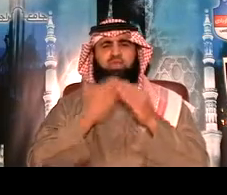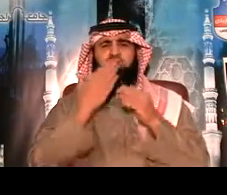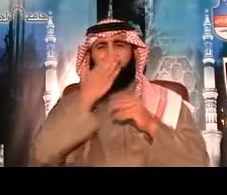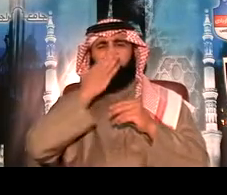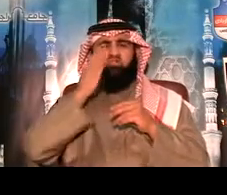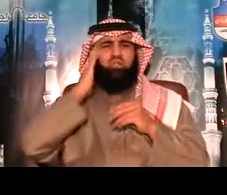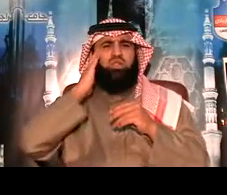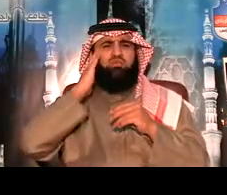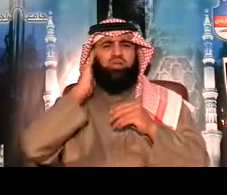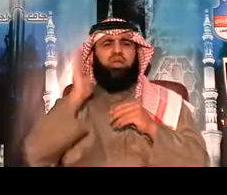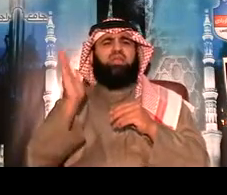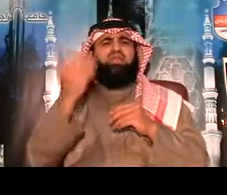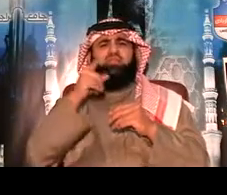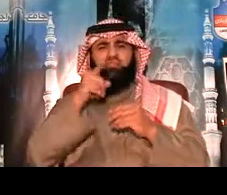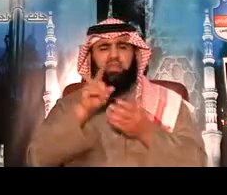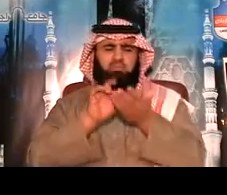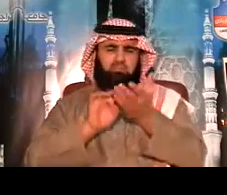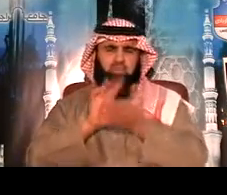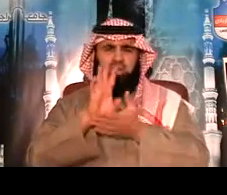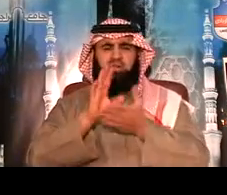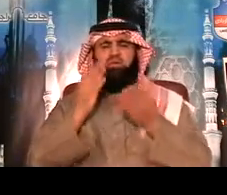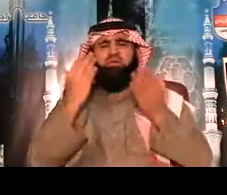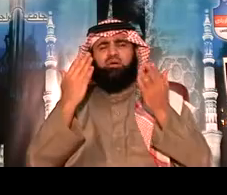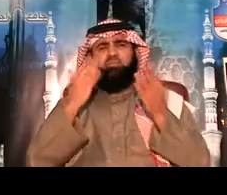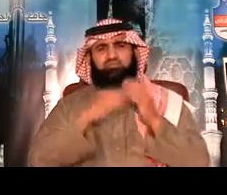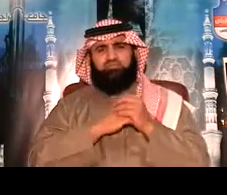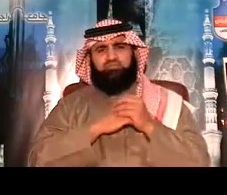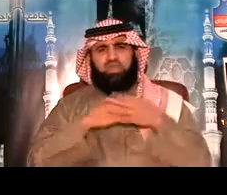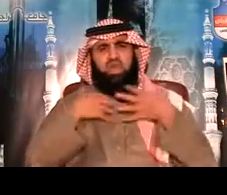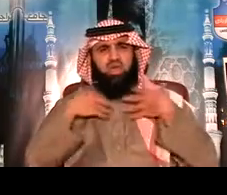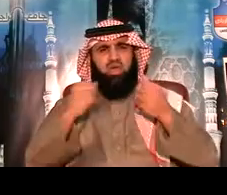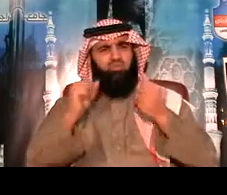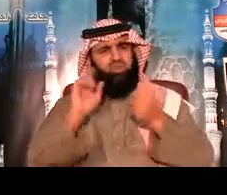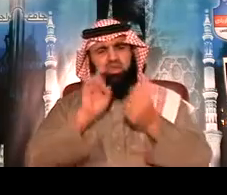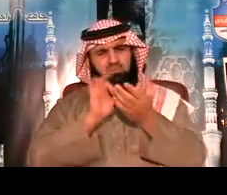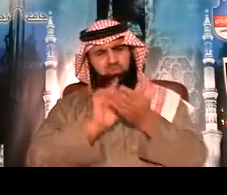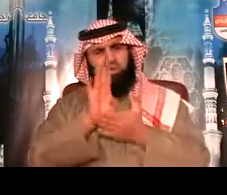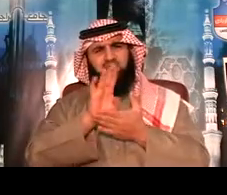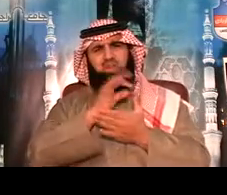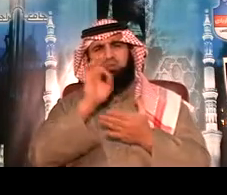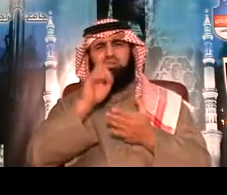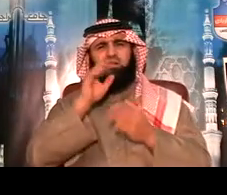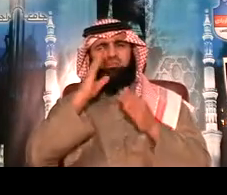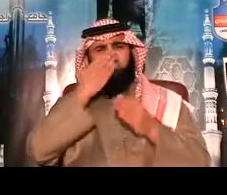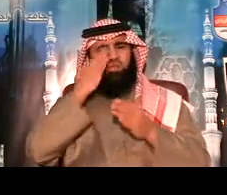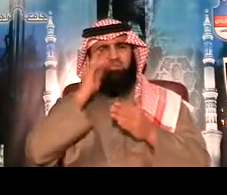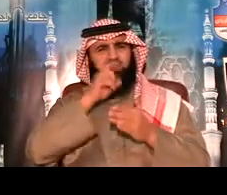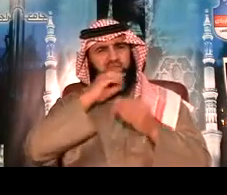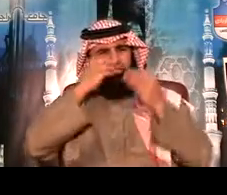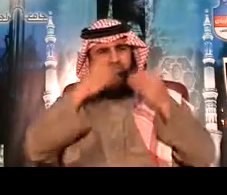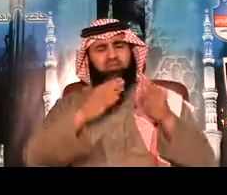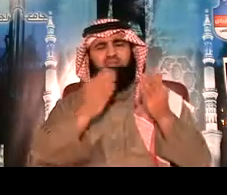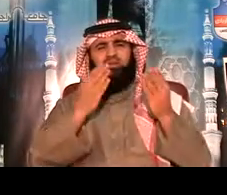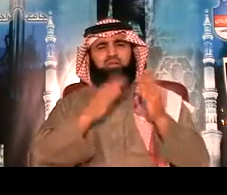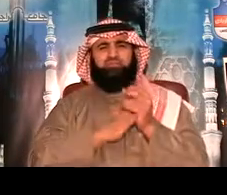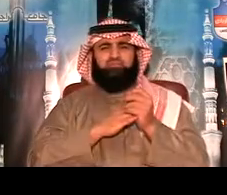في بلدنا وبلاد المسلمين عامة، اللهم لا تقم لهم راية، واجعلهم لمن خلفهم عبرة وآية.